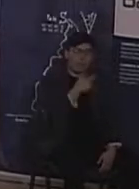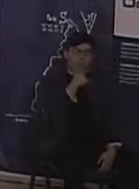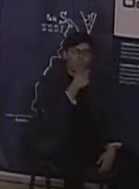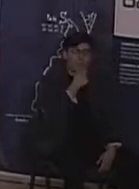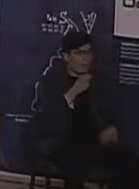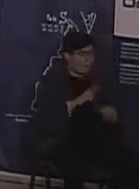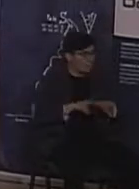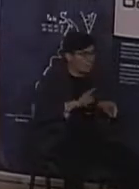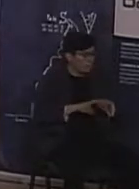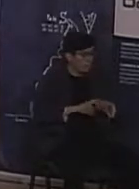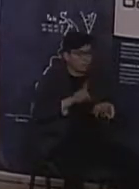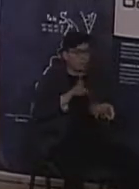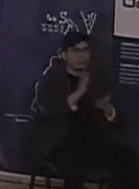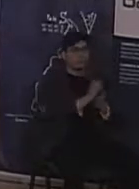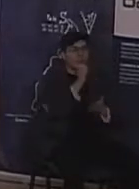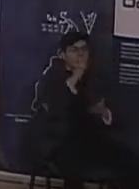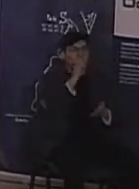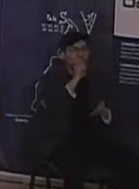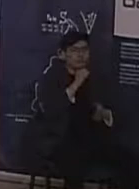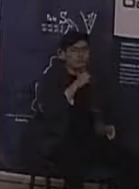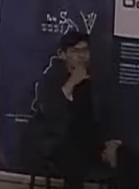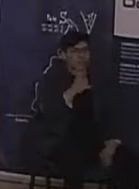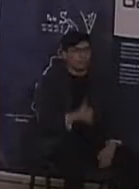terminada por conseguirlo